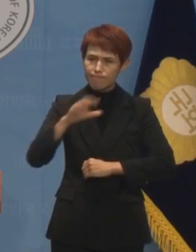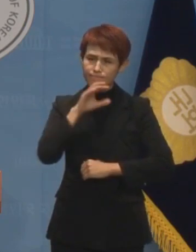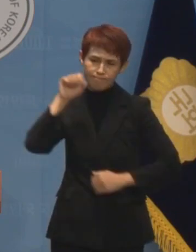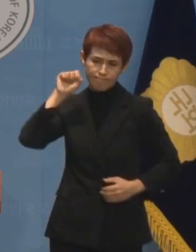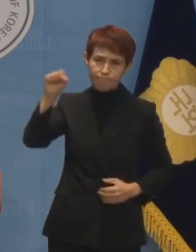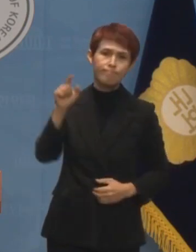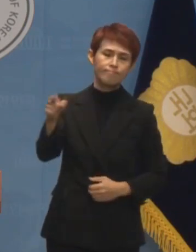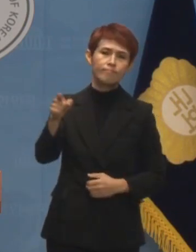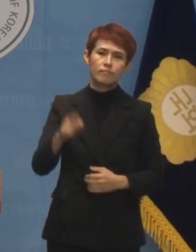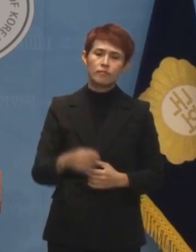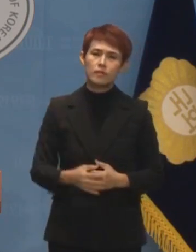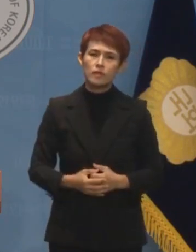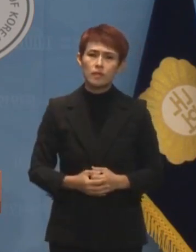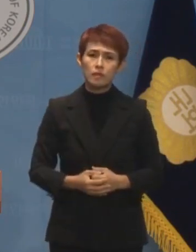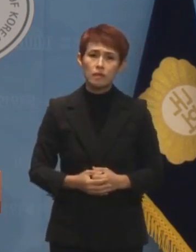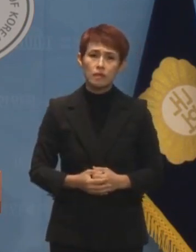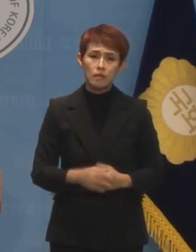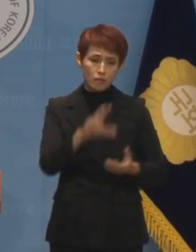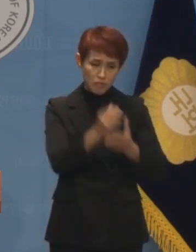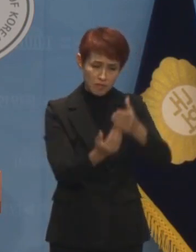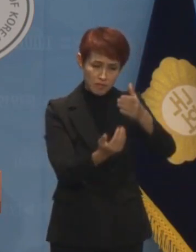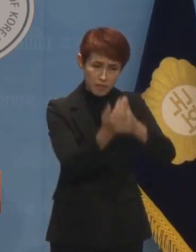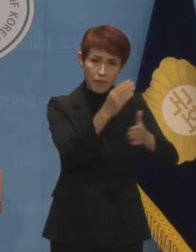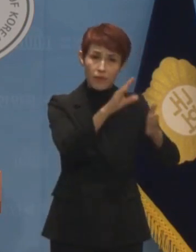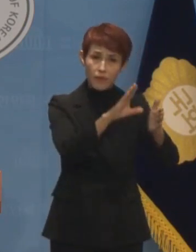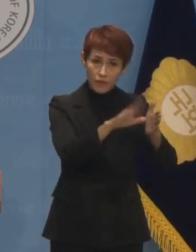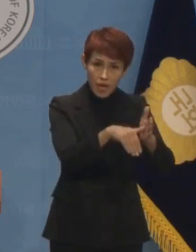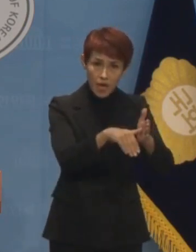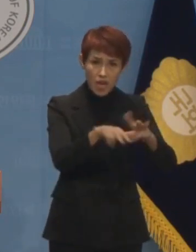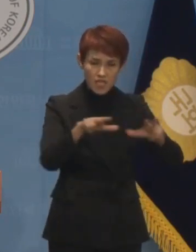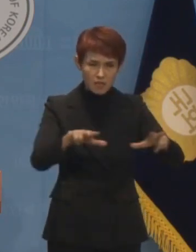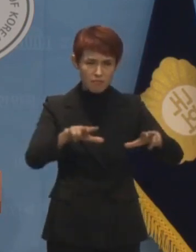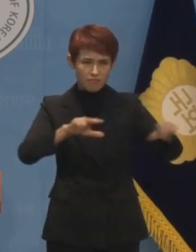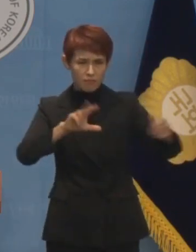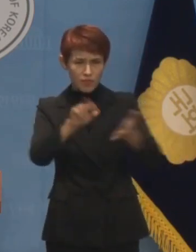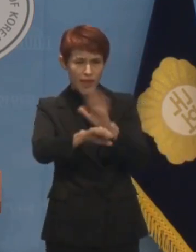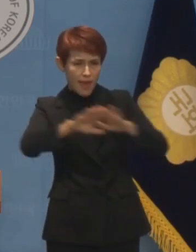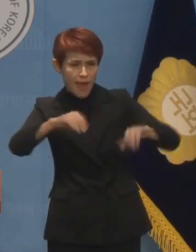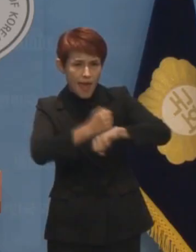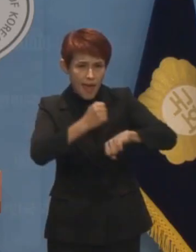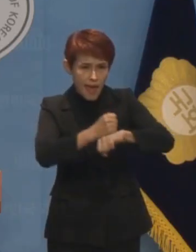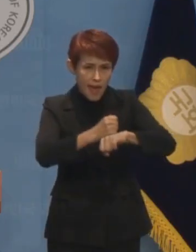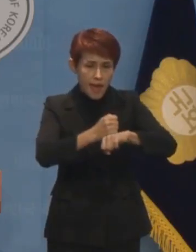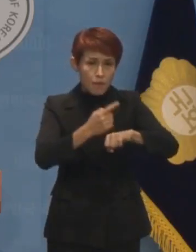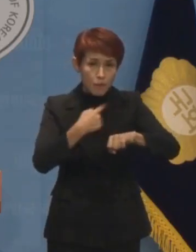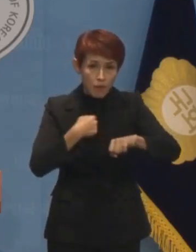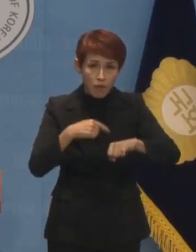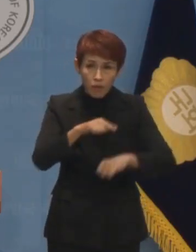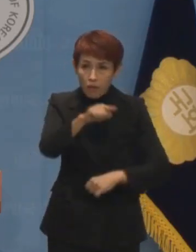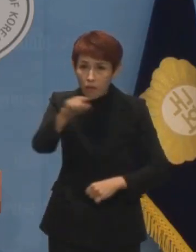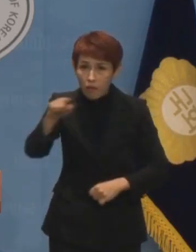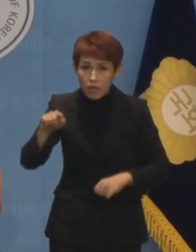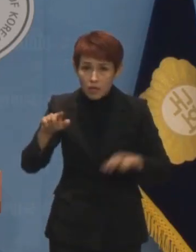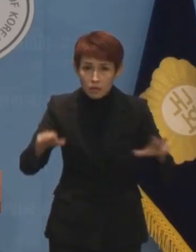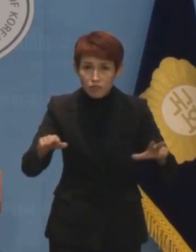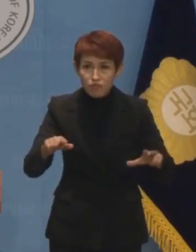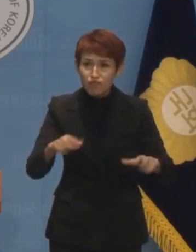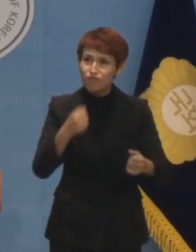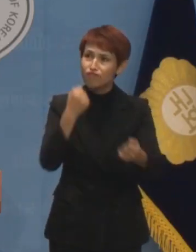규탄합니다. 참사 당시 당장 무엇이라도 해결하겠다며 고개 숙이던 사람들은 다 어디